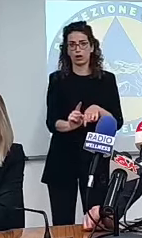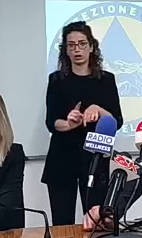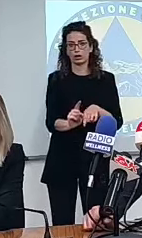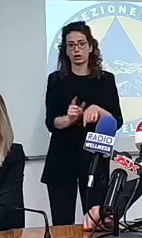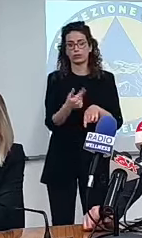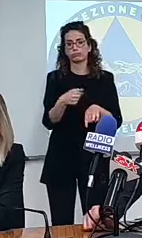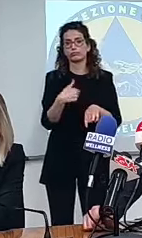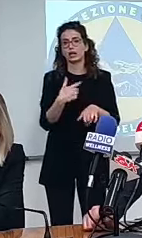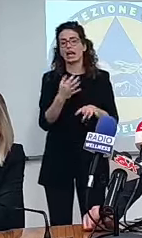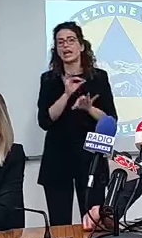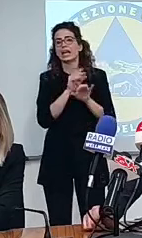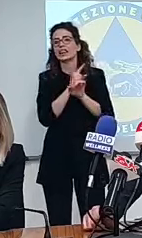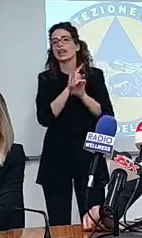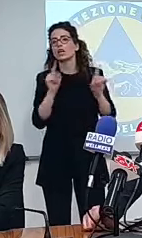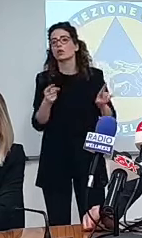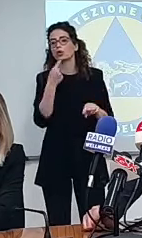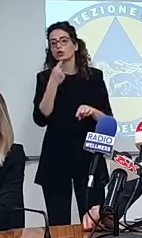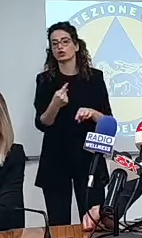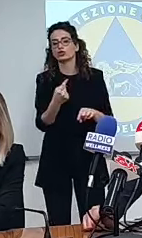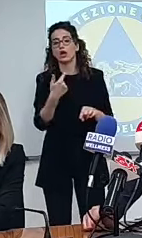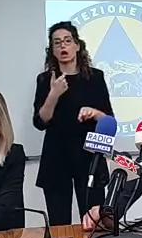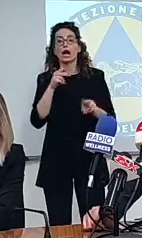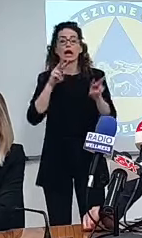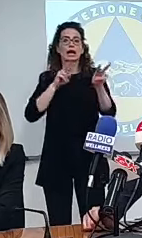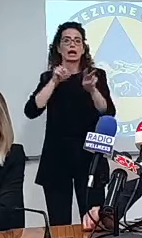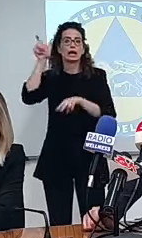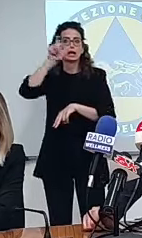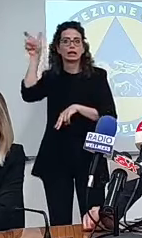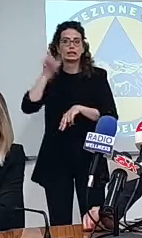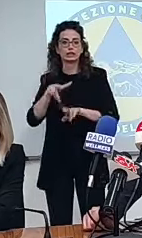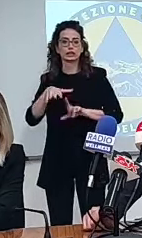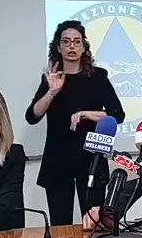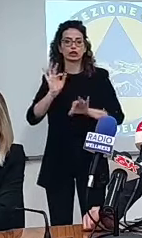per le scelte dolorose che ha fatto quando la Francia non le faceva.